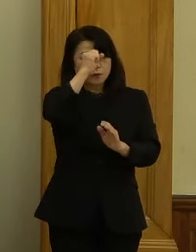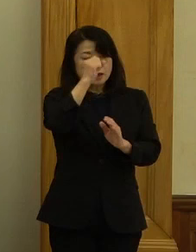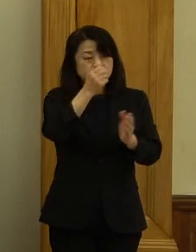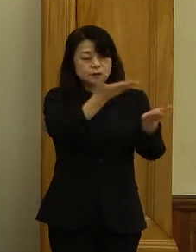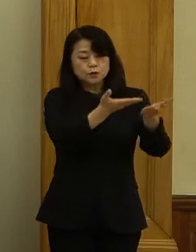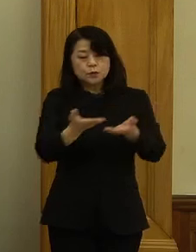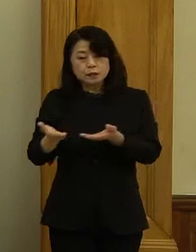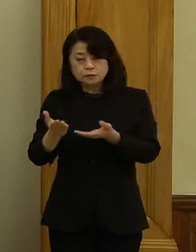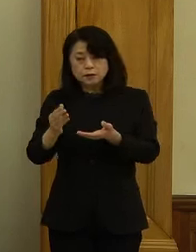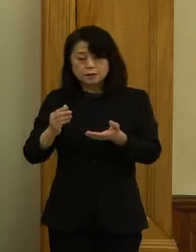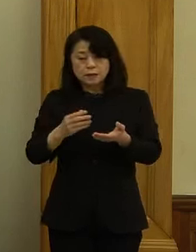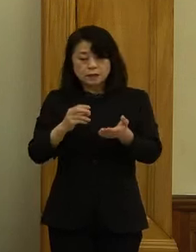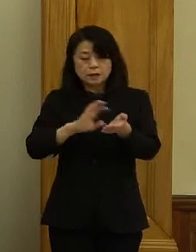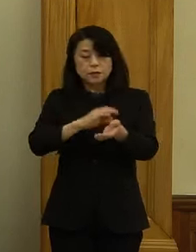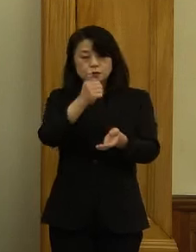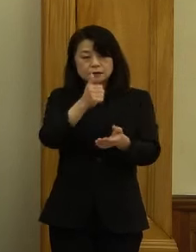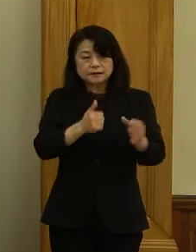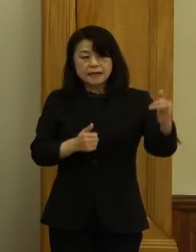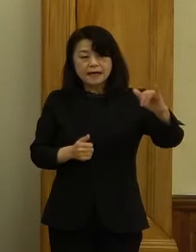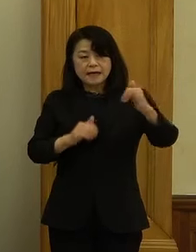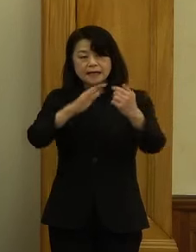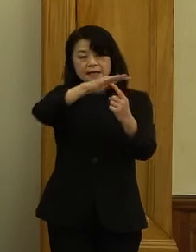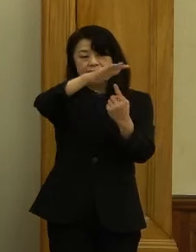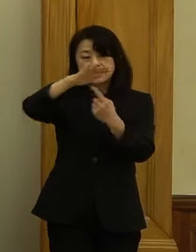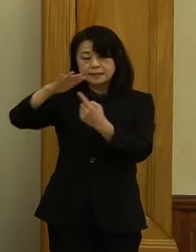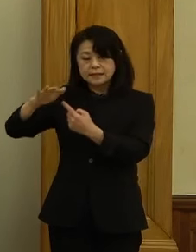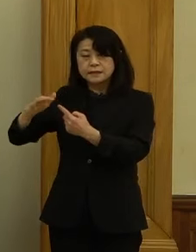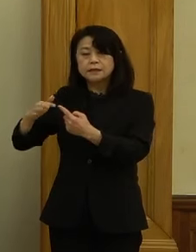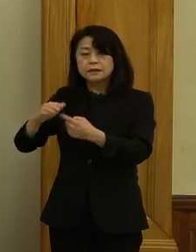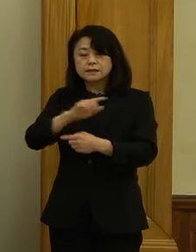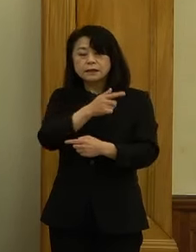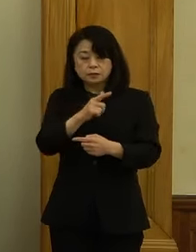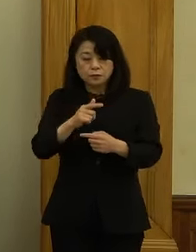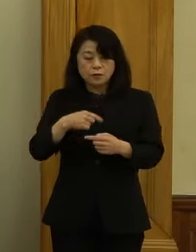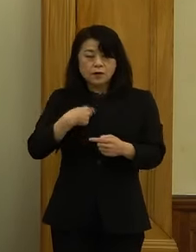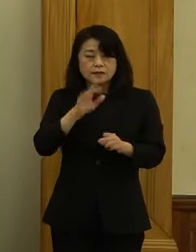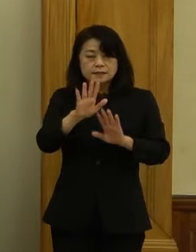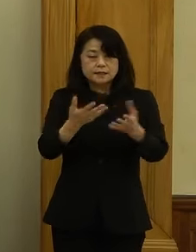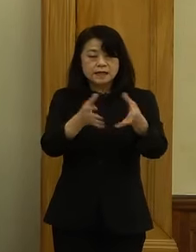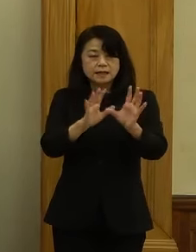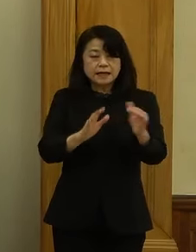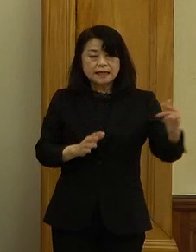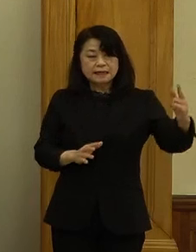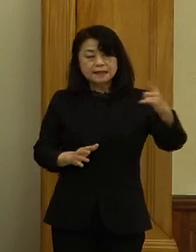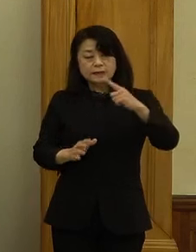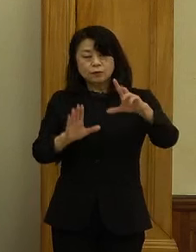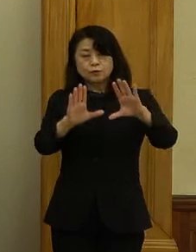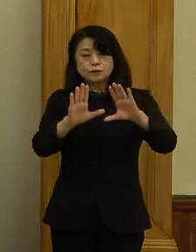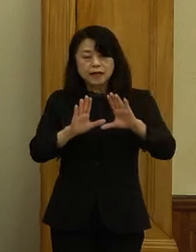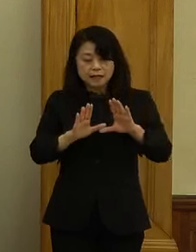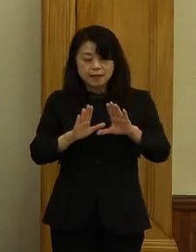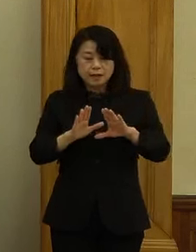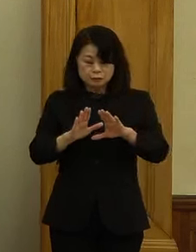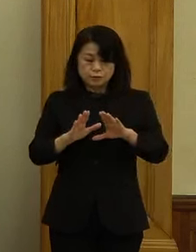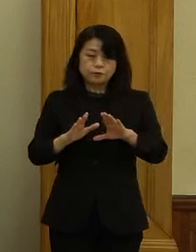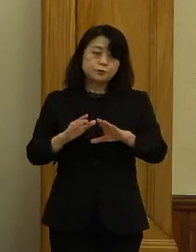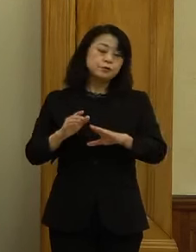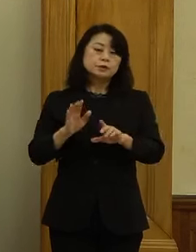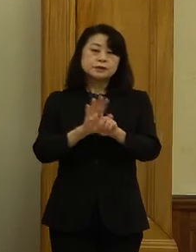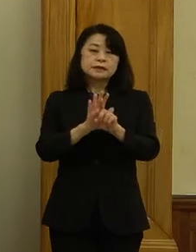ドタヘリの他富山空港の使用を承認して自衛隊機を受け入れるなどの支援をしておりこれまで